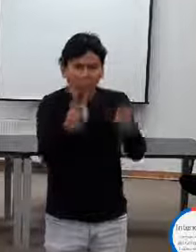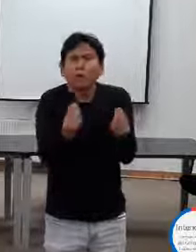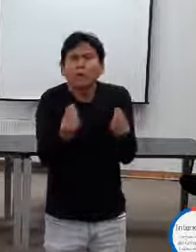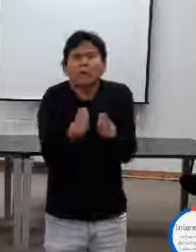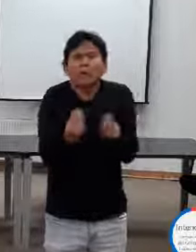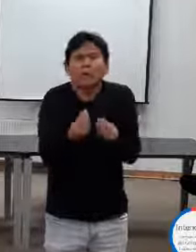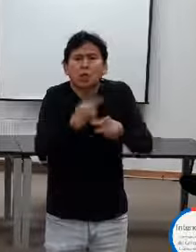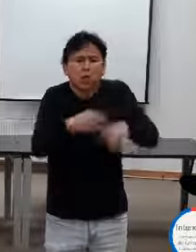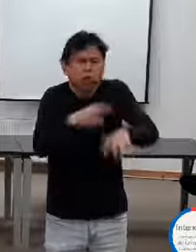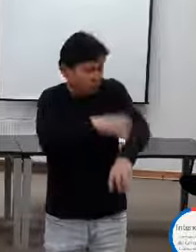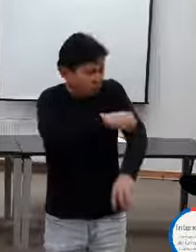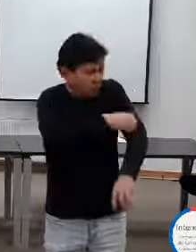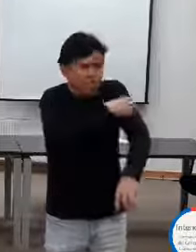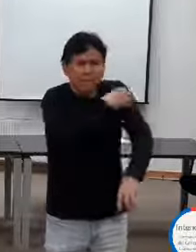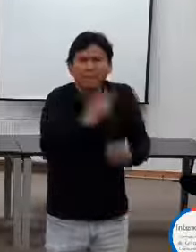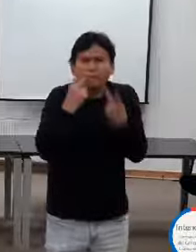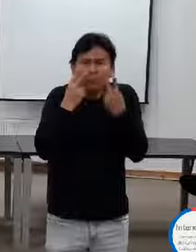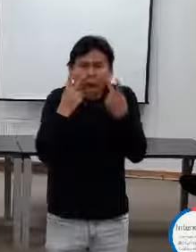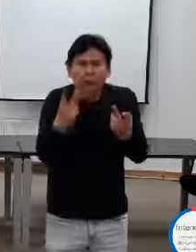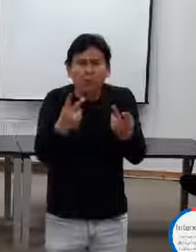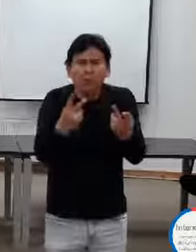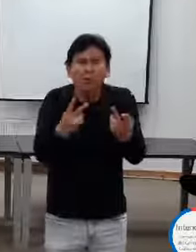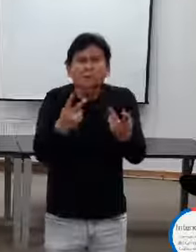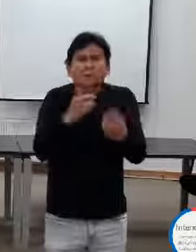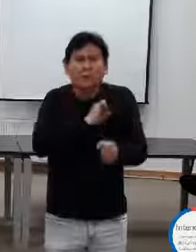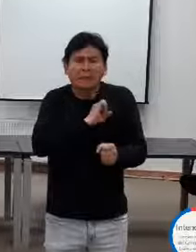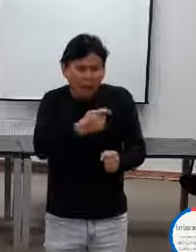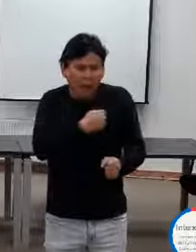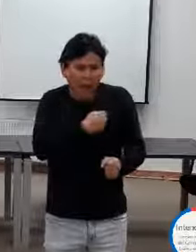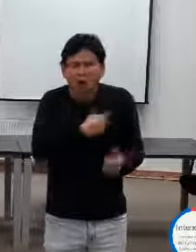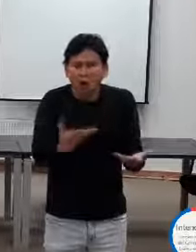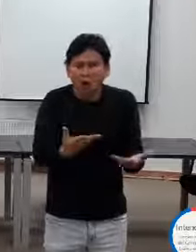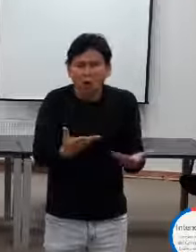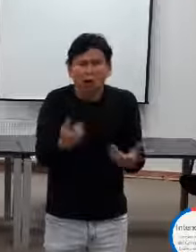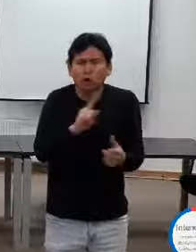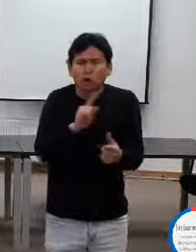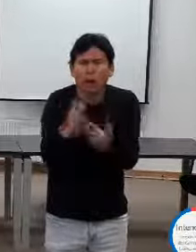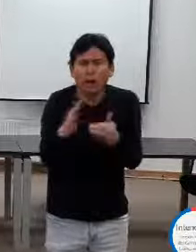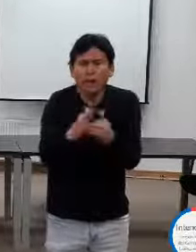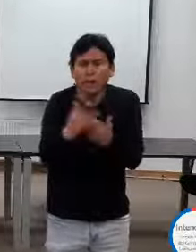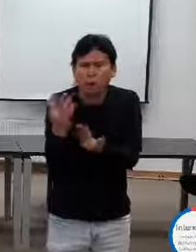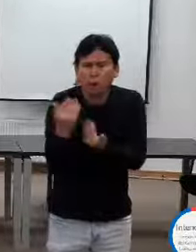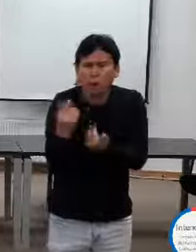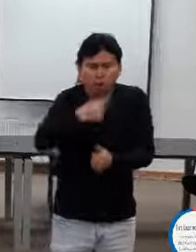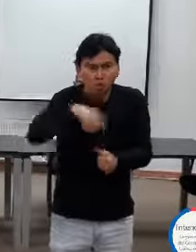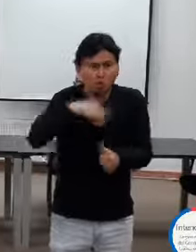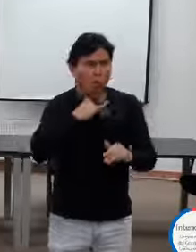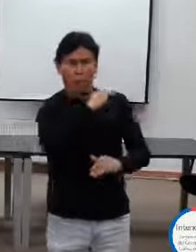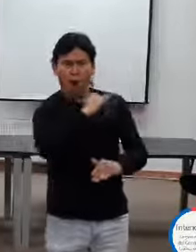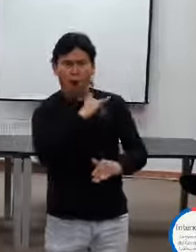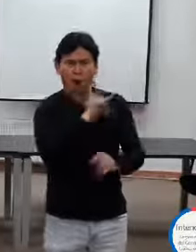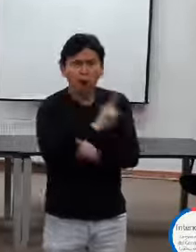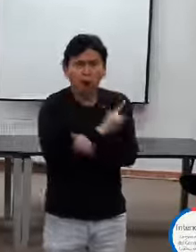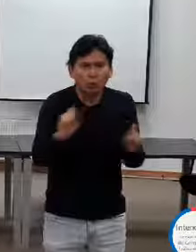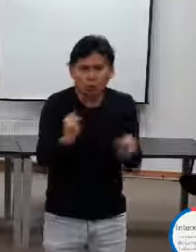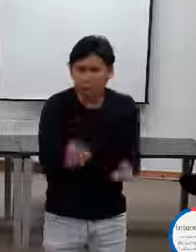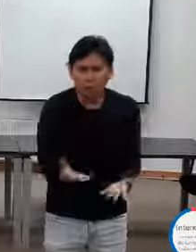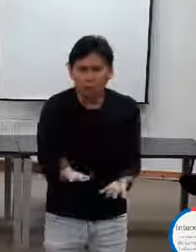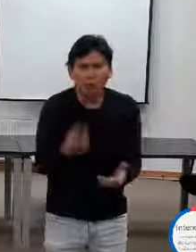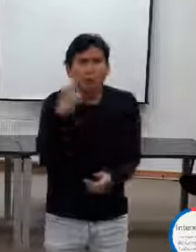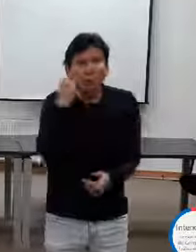pasando en otras regiones. Veamos lo que está pasando en Santiago. No esperemos que eso nos pase a nosotros porque podemos